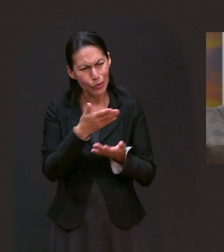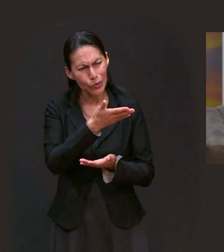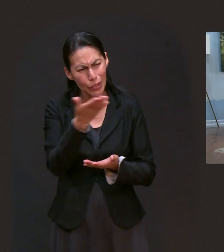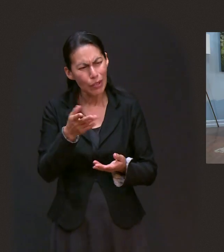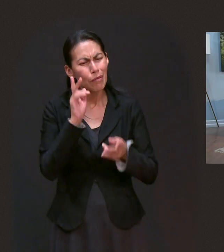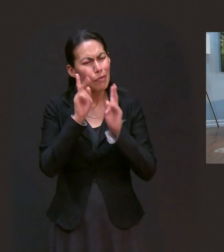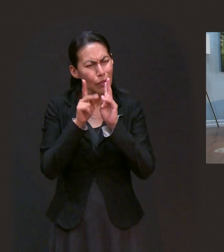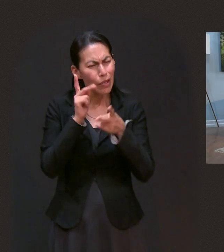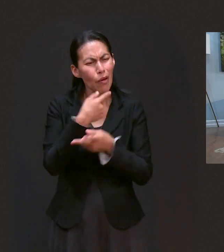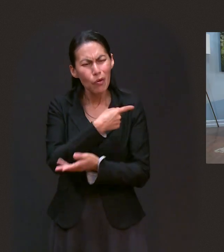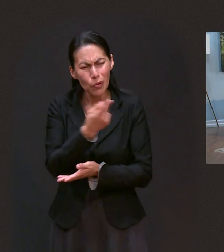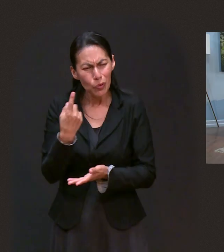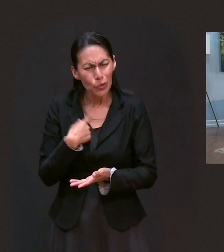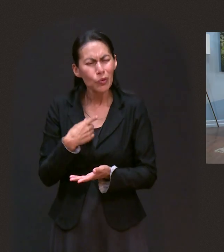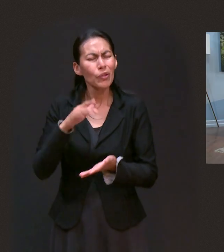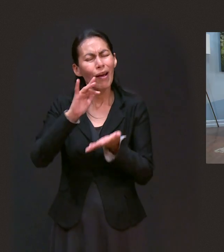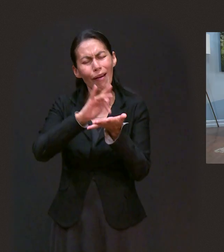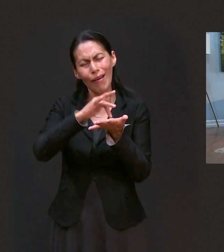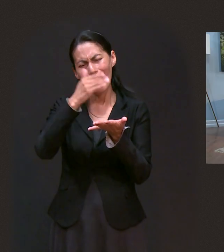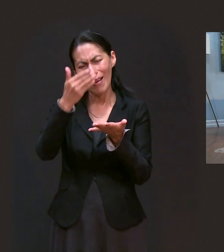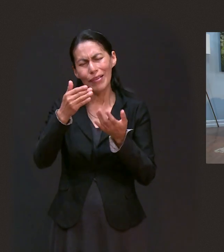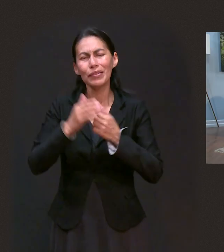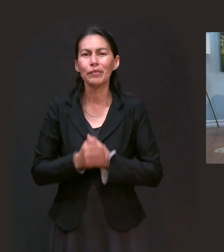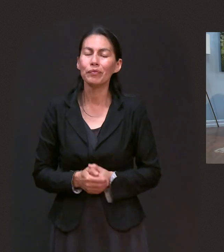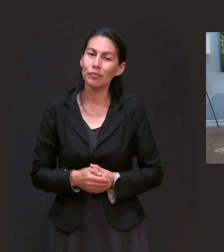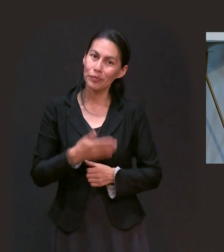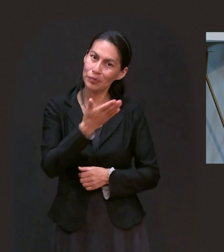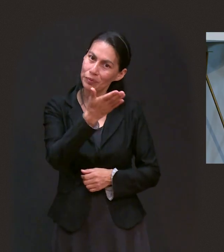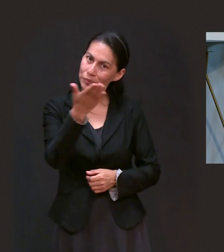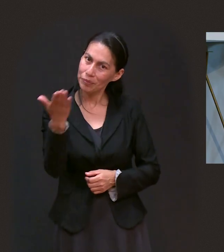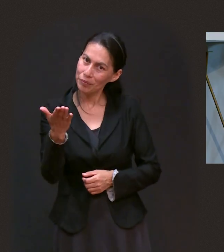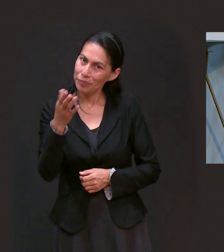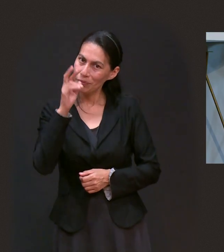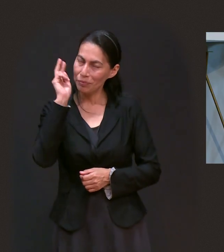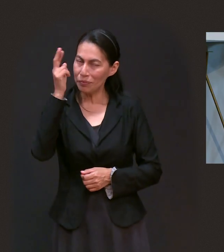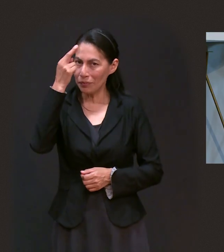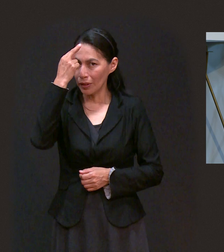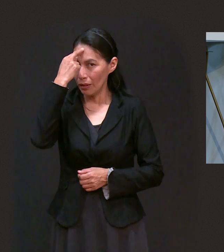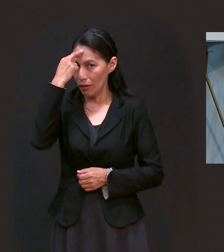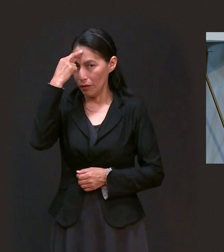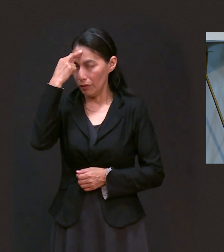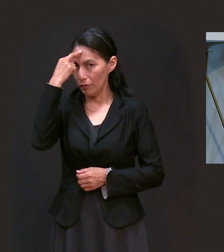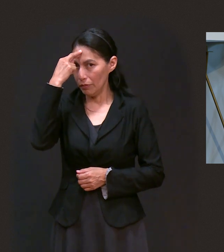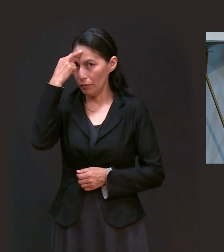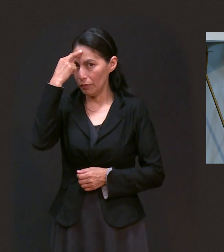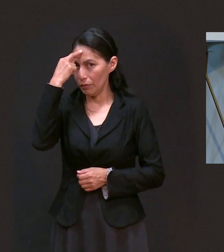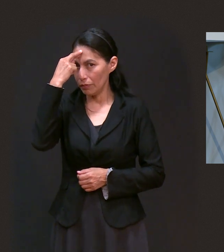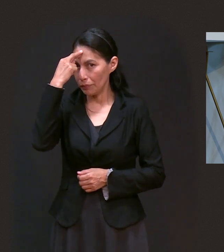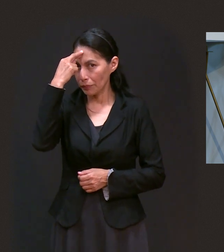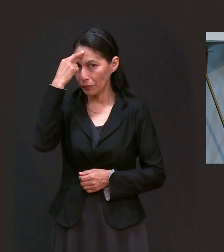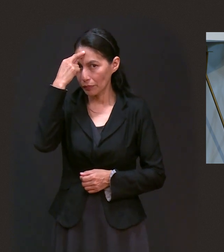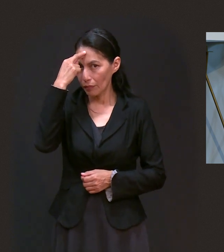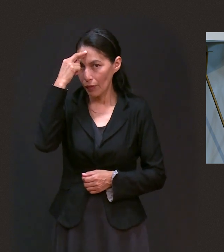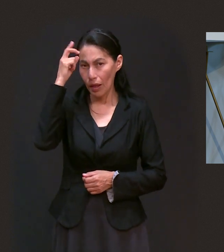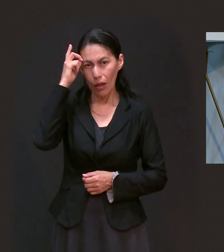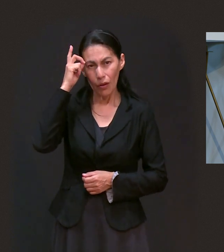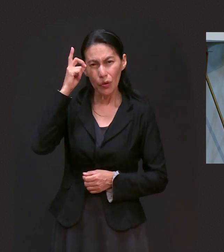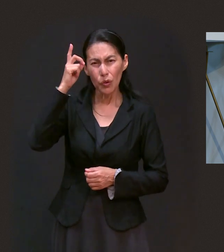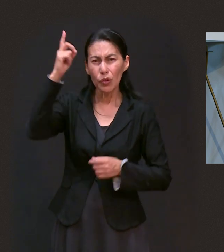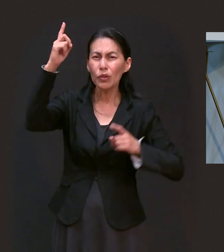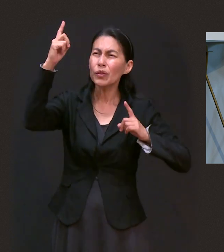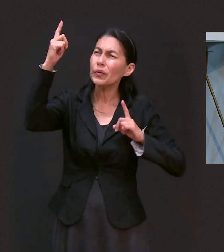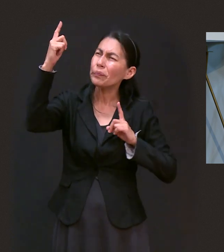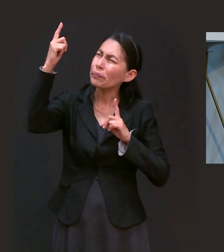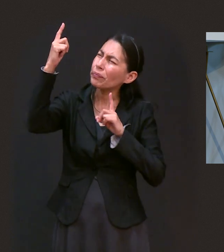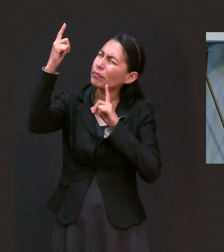por compartir sus vivencias sus experiencias y a ustedes queridos recuerden delante de dios nuestro